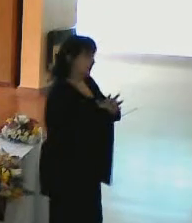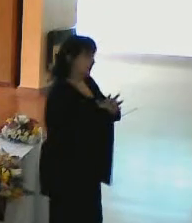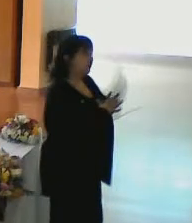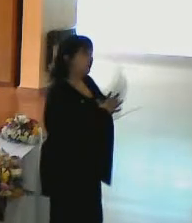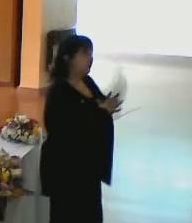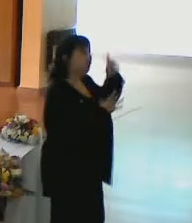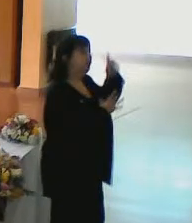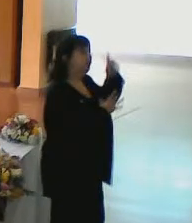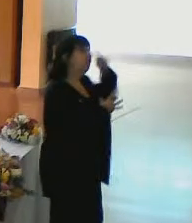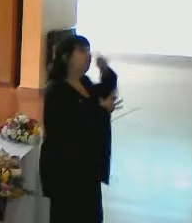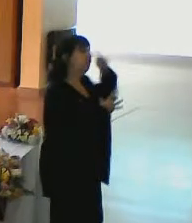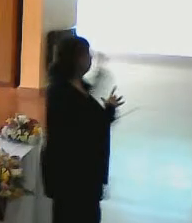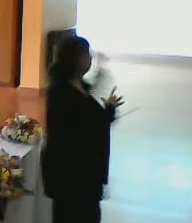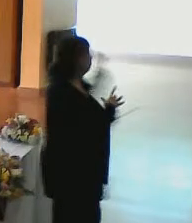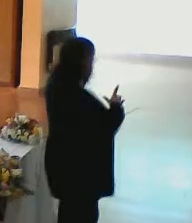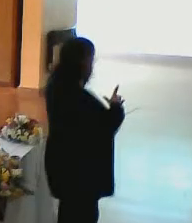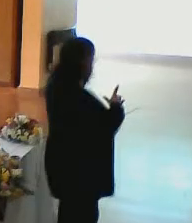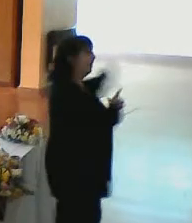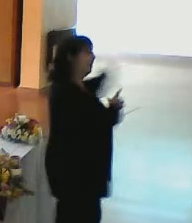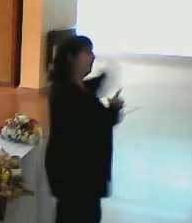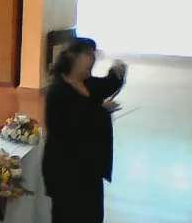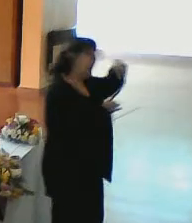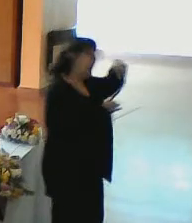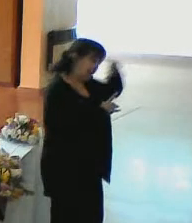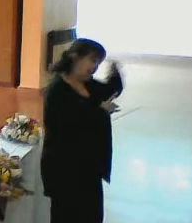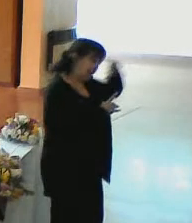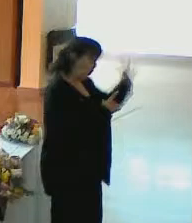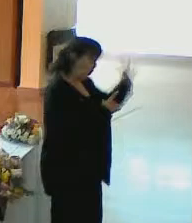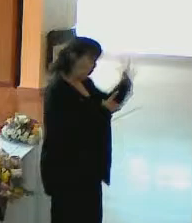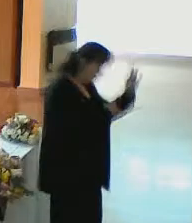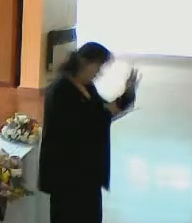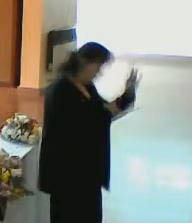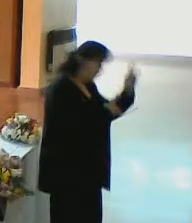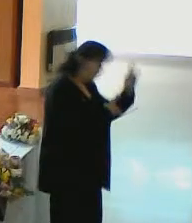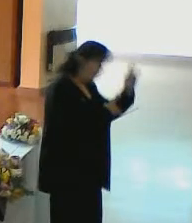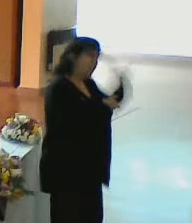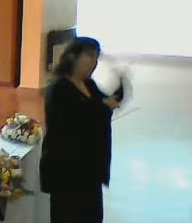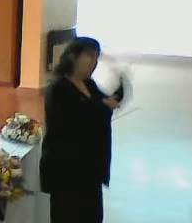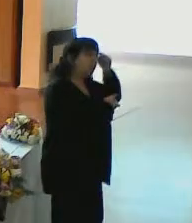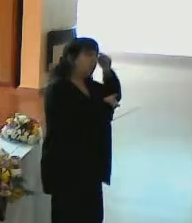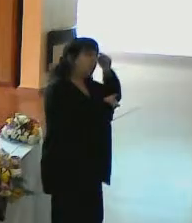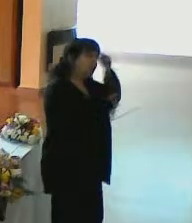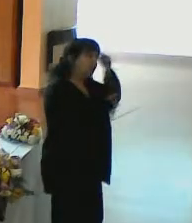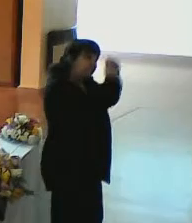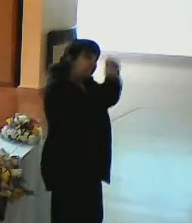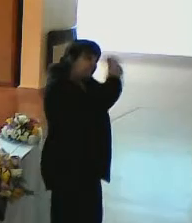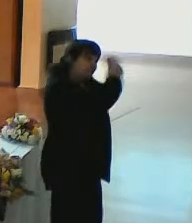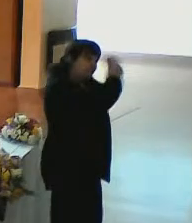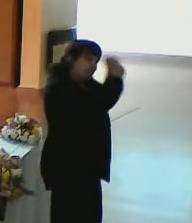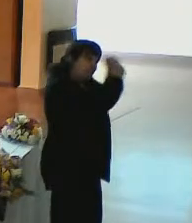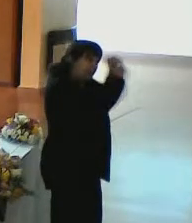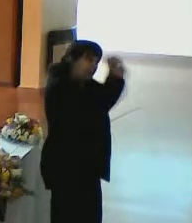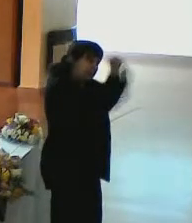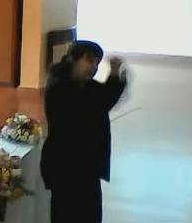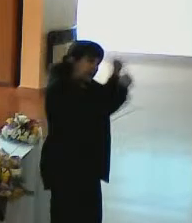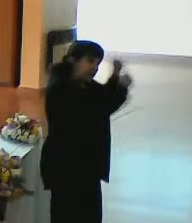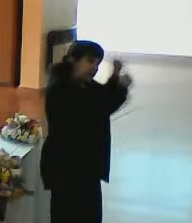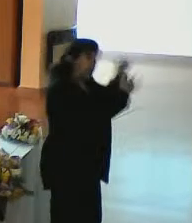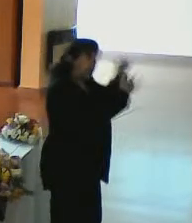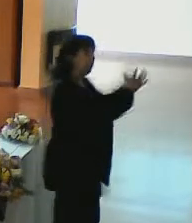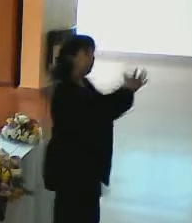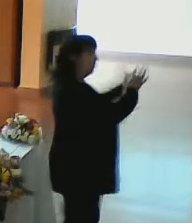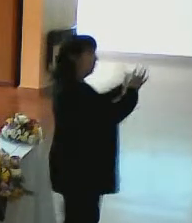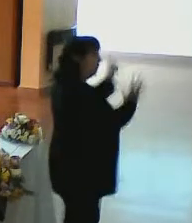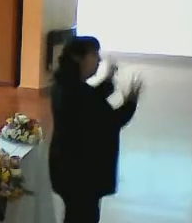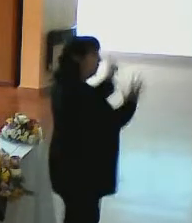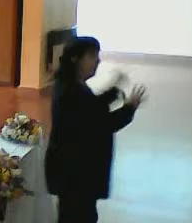de los trastornos del neurodesarrollo. Nos pareció importante ver este tema porque estos trastornos